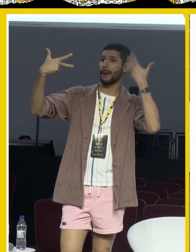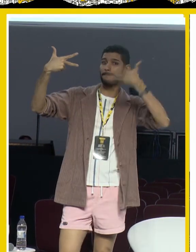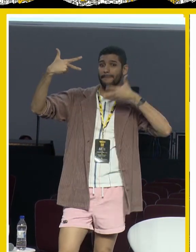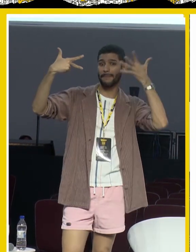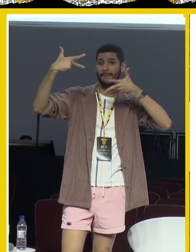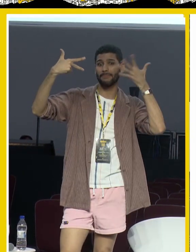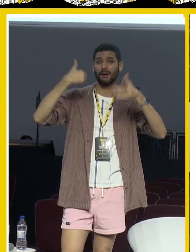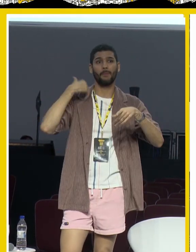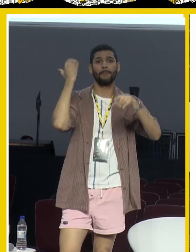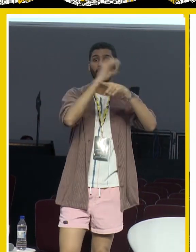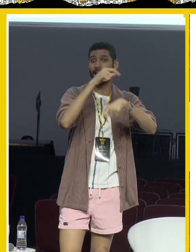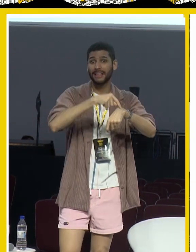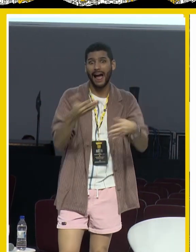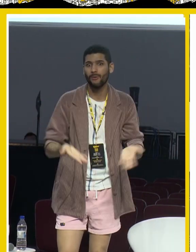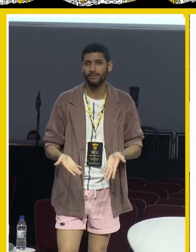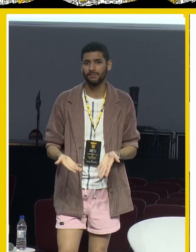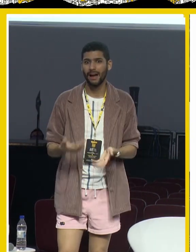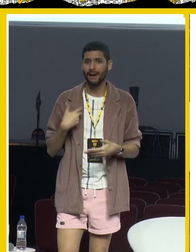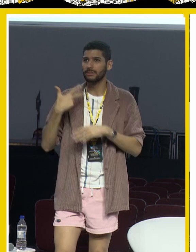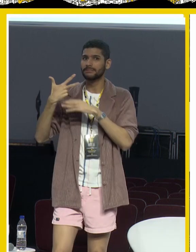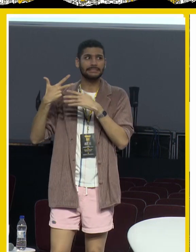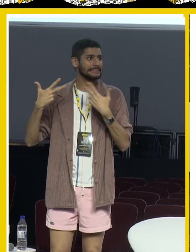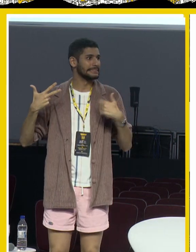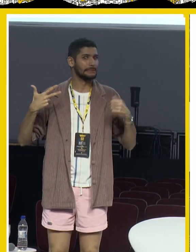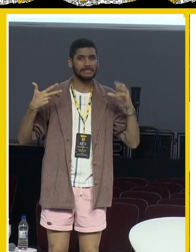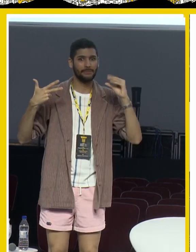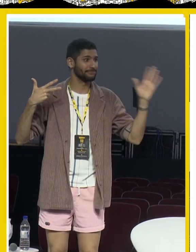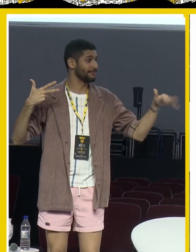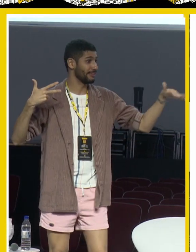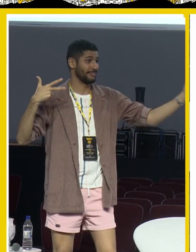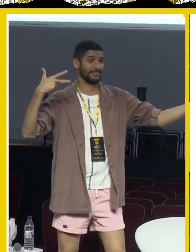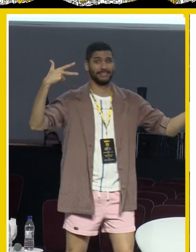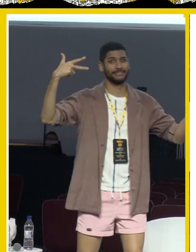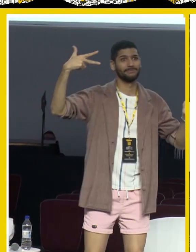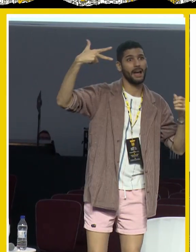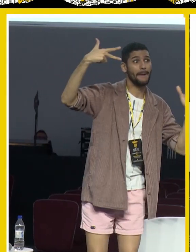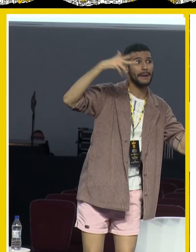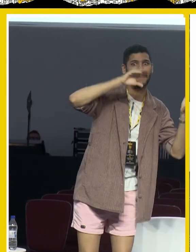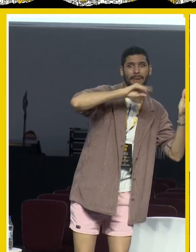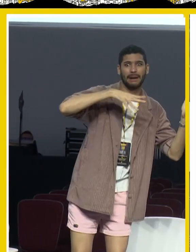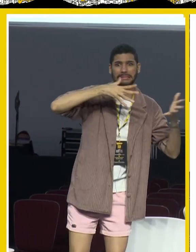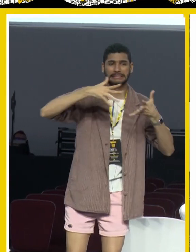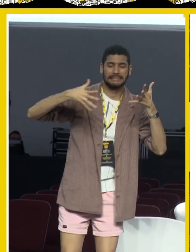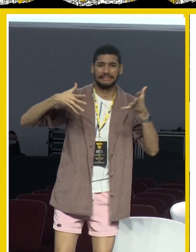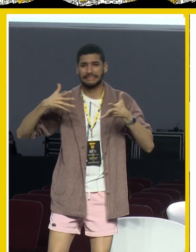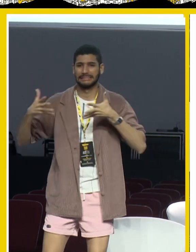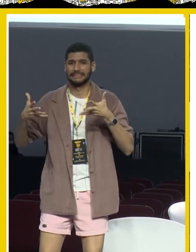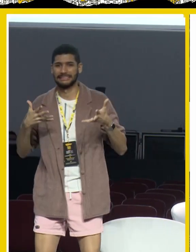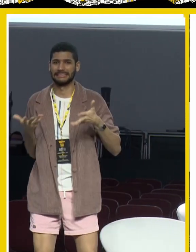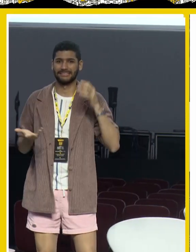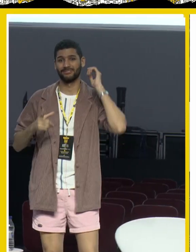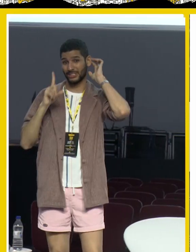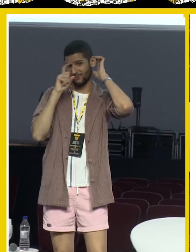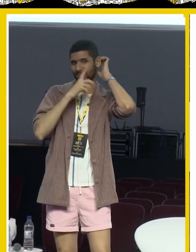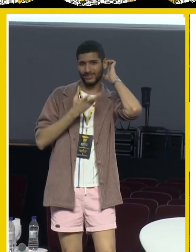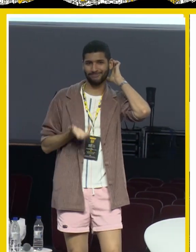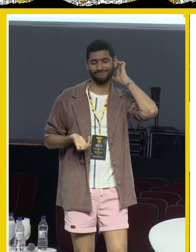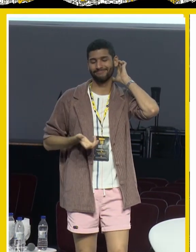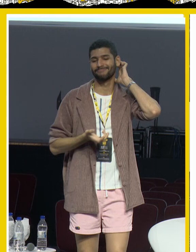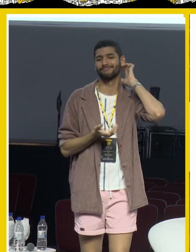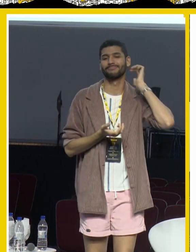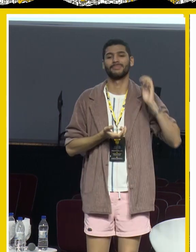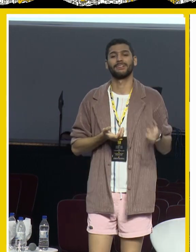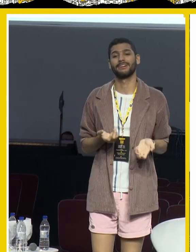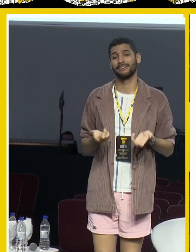porque às vezes tô fazendo uma live e aí eu estou fazendo os vídeos e aí eu chamo alguém faz dublagem pra mim